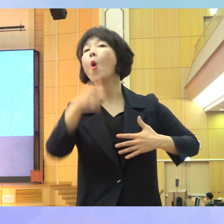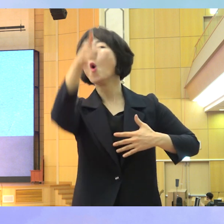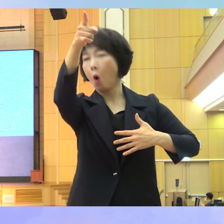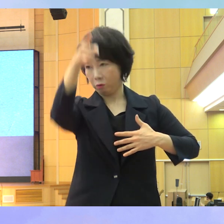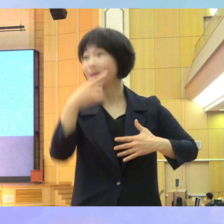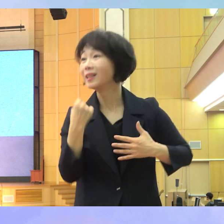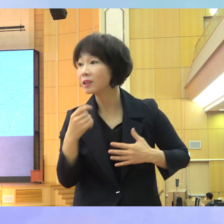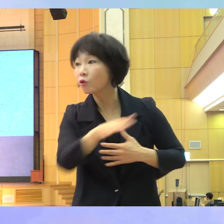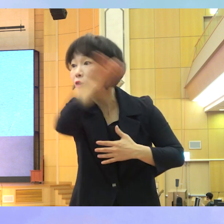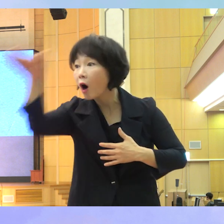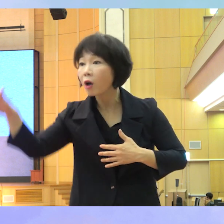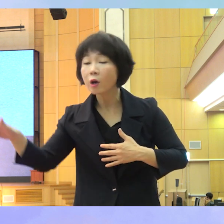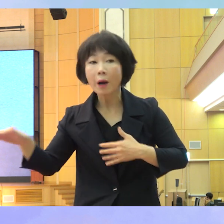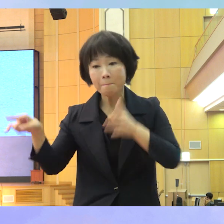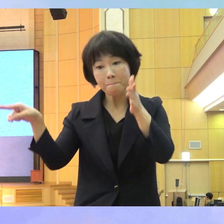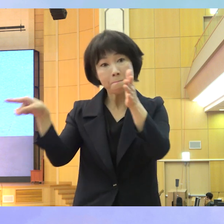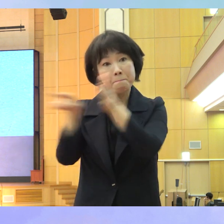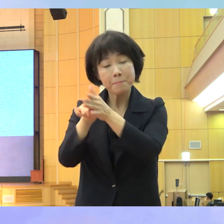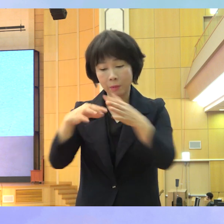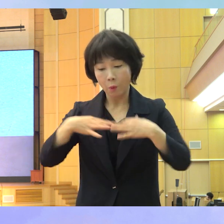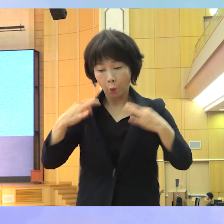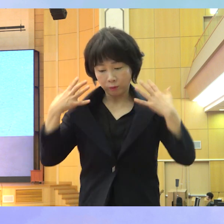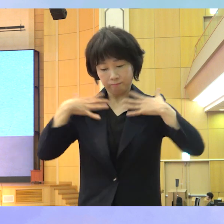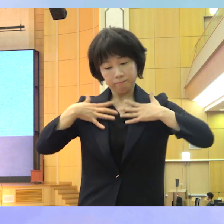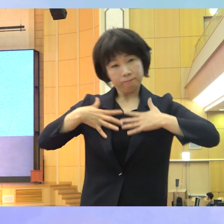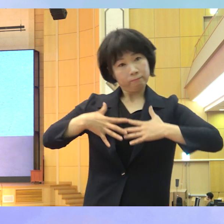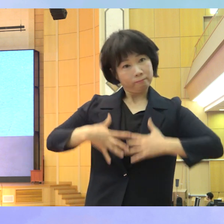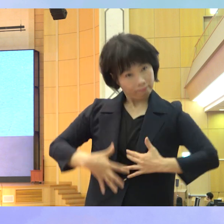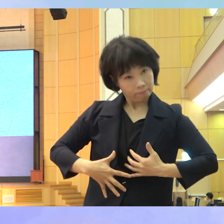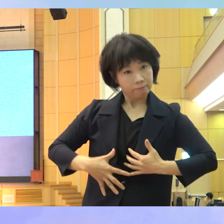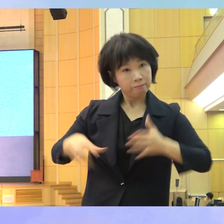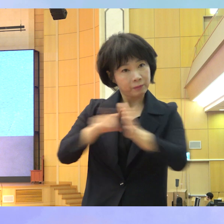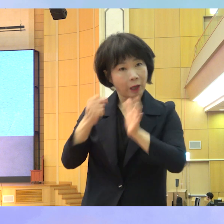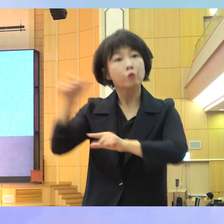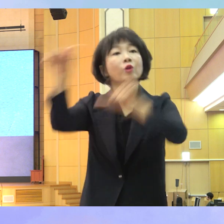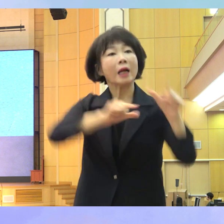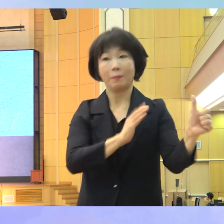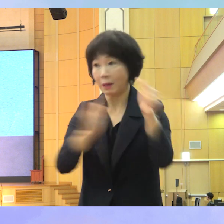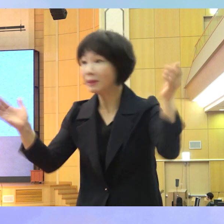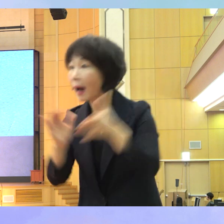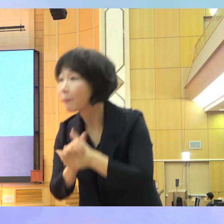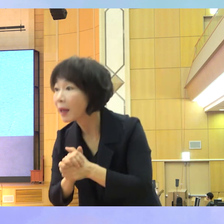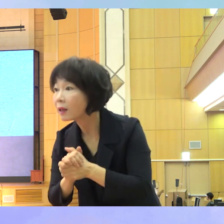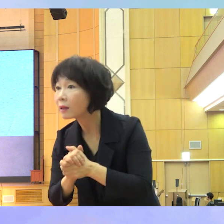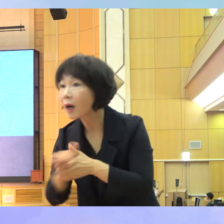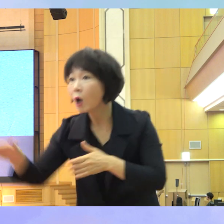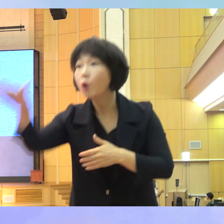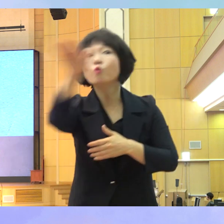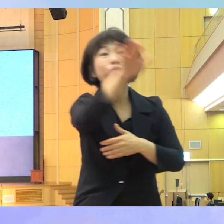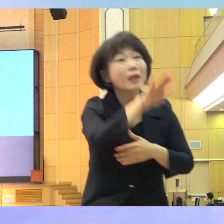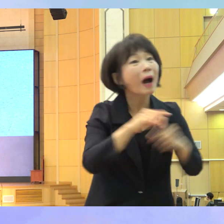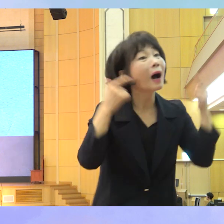믿음의 옷을 입으면 믿음으로 살아가야 됩니다. 할렐루야. 우리는